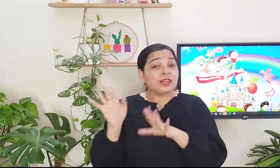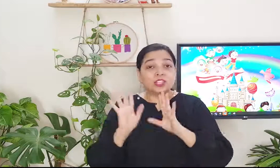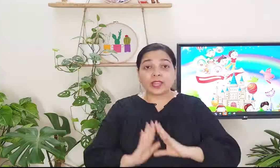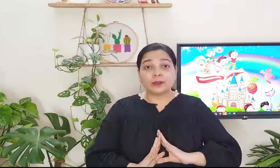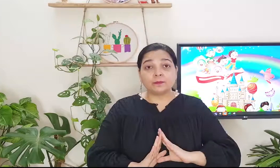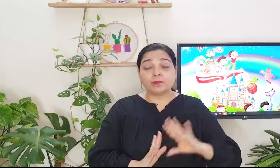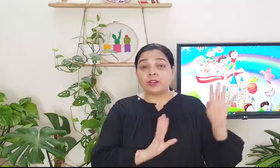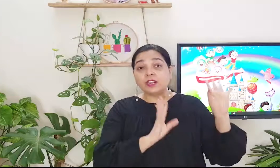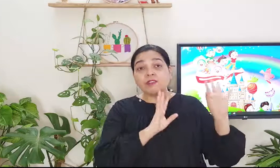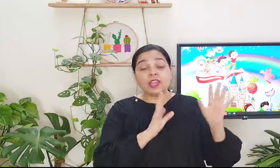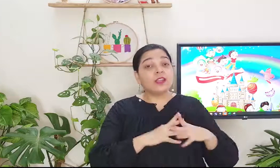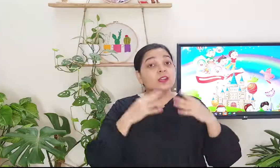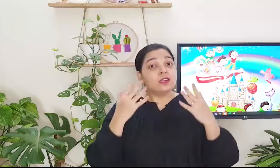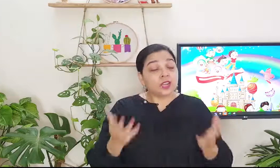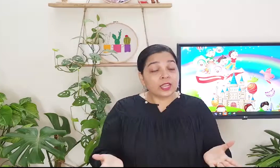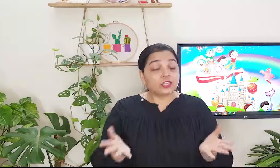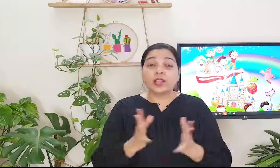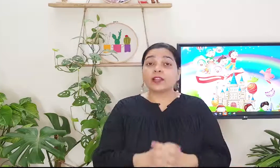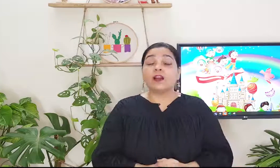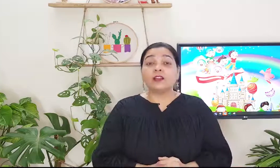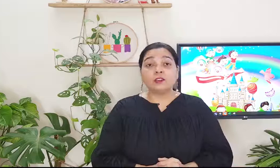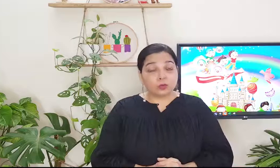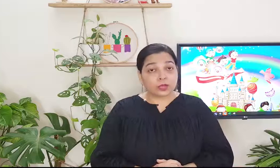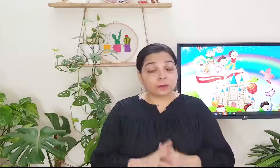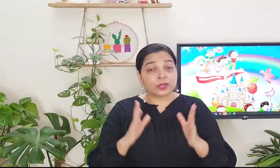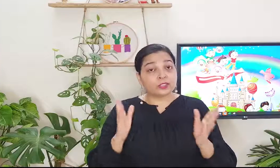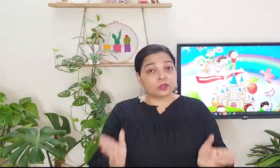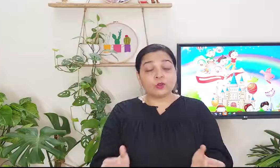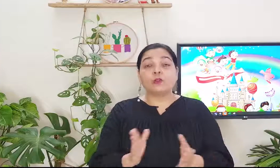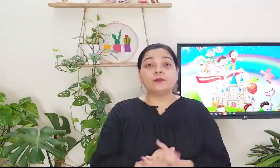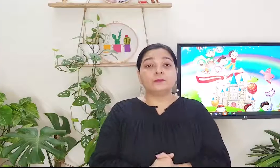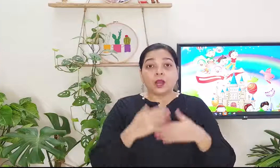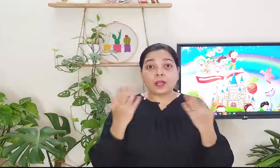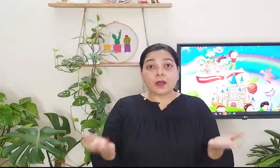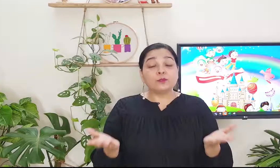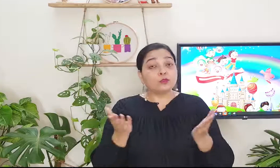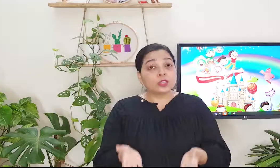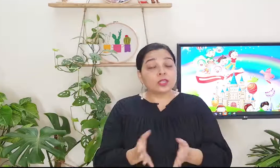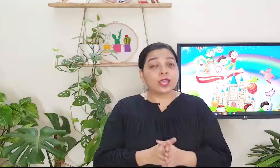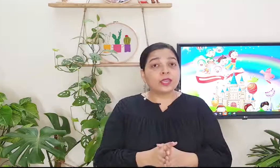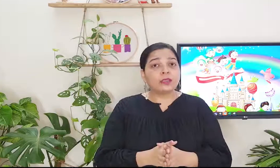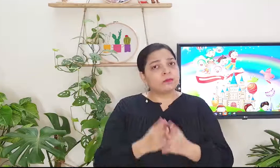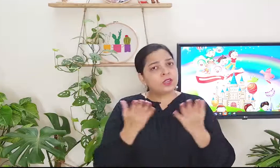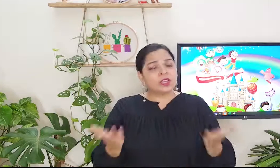যাবে, নিনবে যাবে না, হালেলুইয়া, প্রেজ দ্য লর্ড। জিজ্ঞাসা করতে পারো এত সহজ